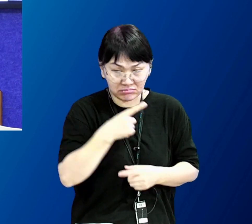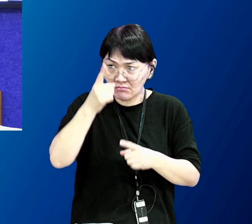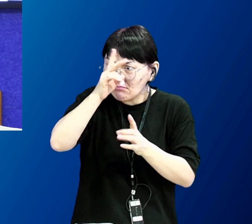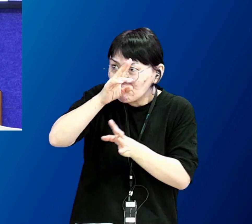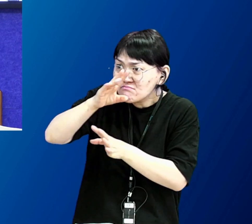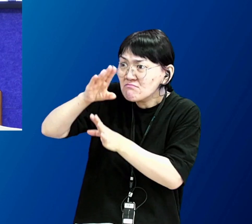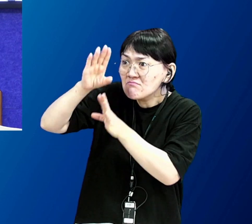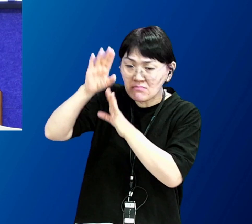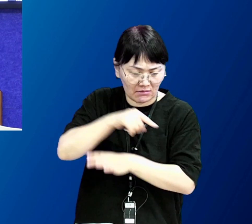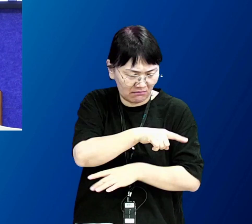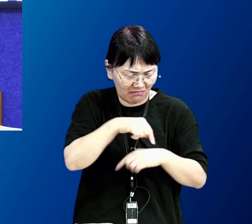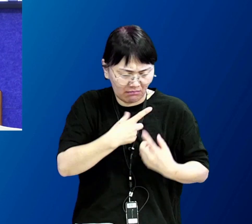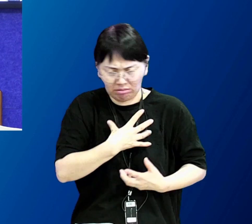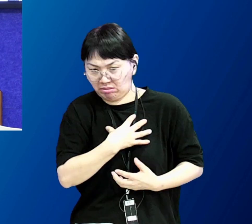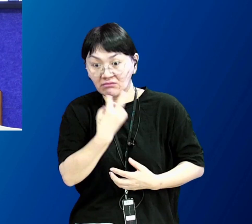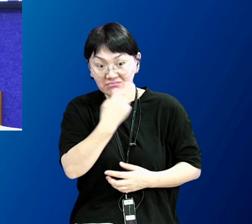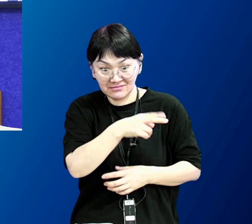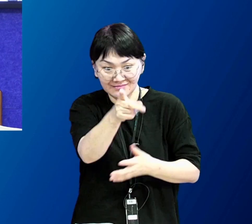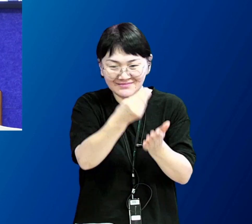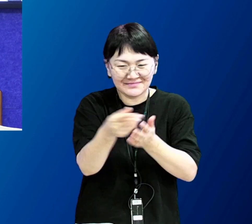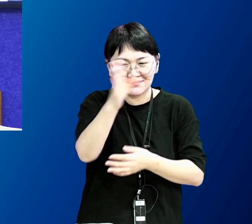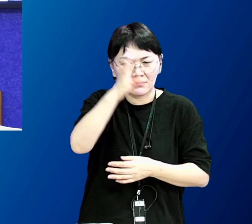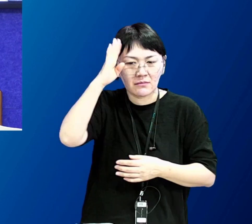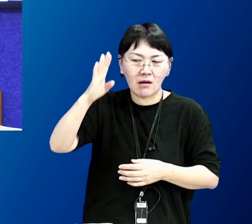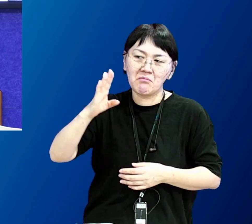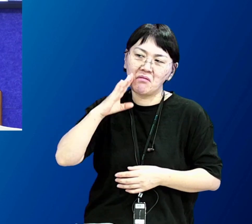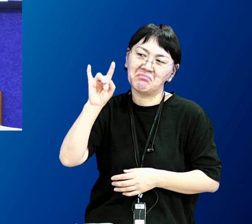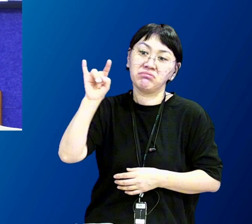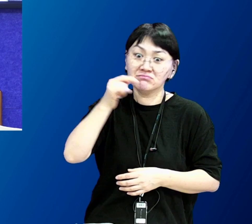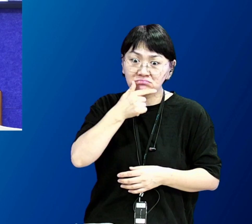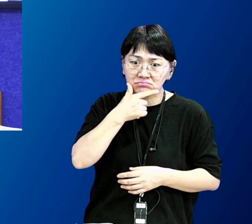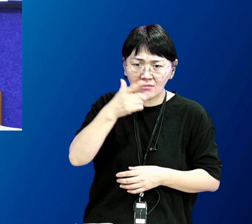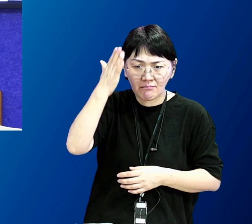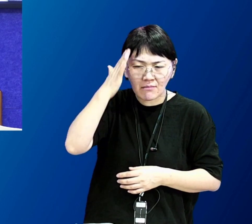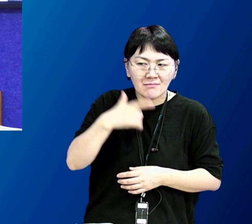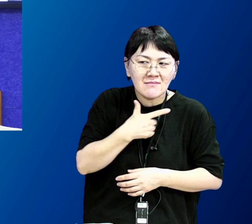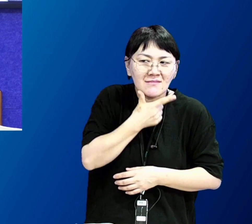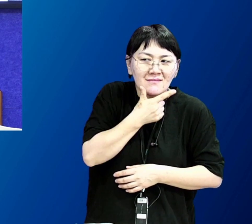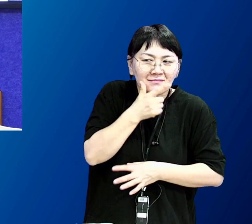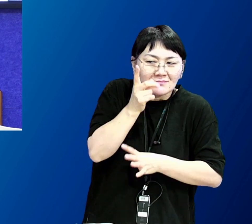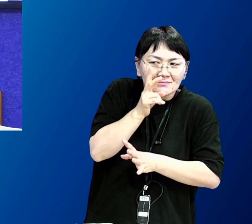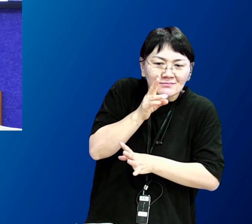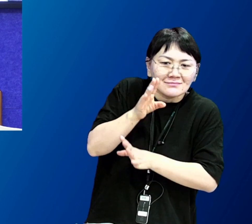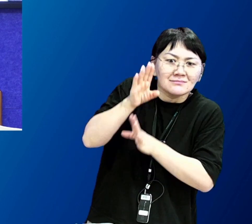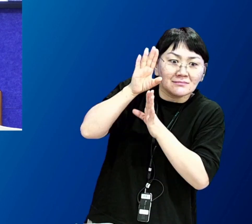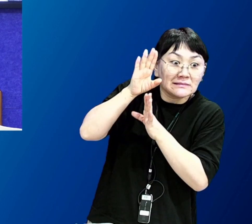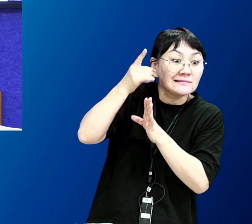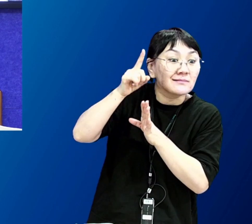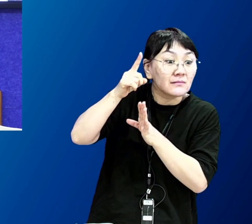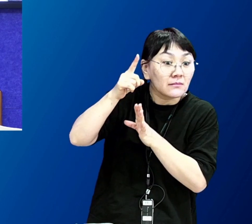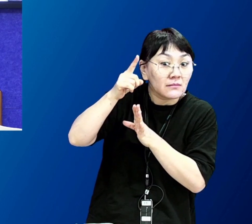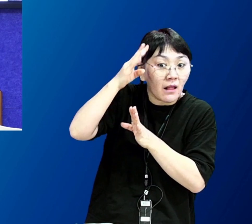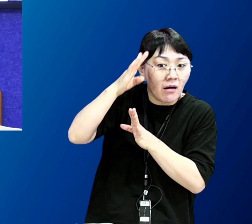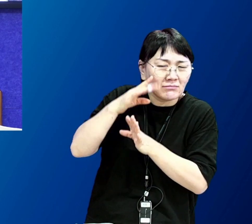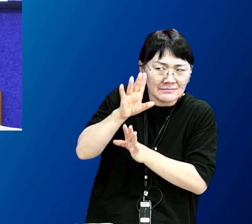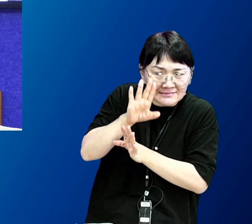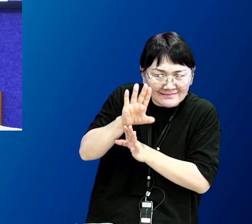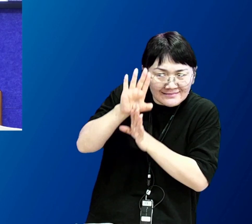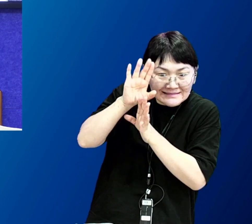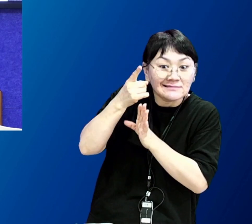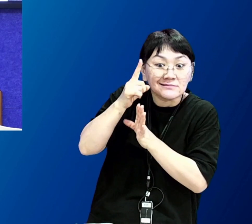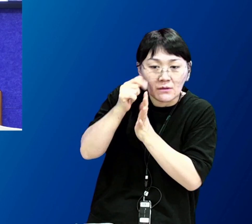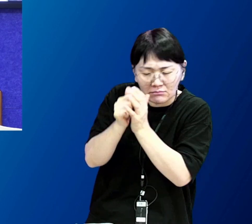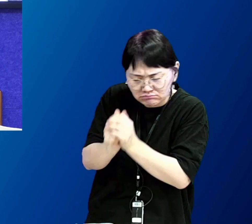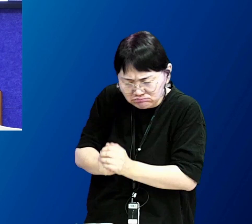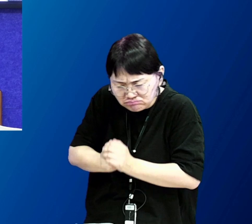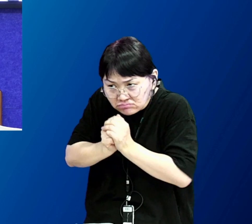эмээг сэтгэл бий. Ягаад оо? Ягаад эмээдэх юм бол хүндэлдэг учраас хайрладаг